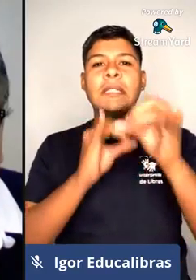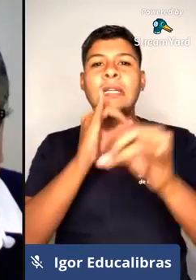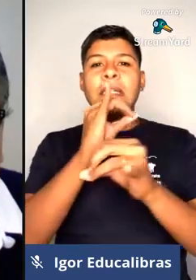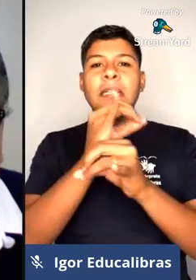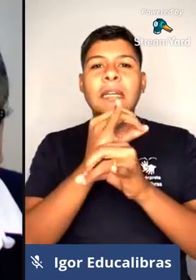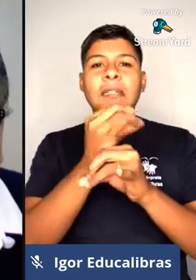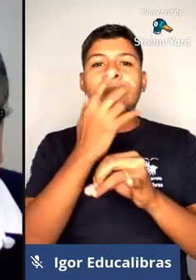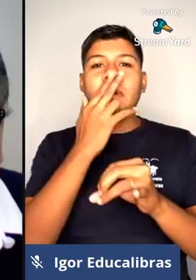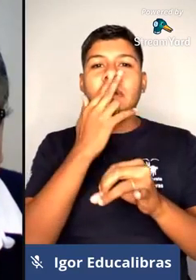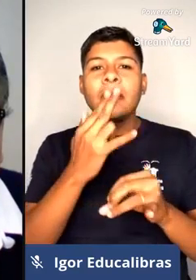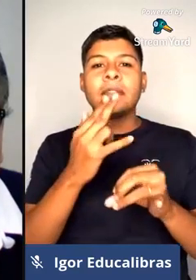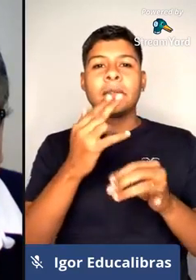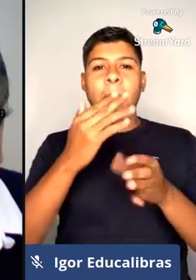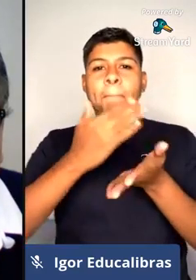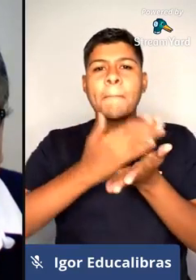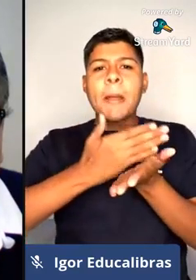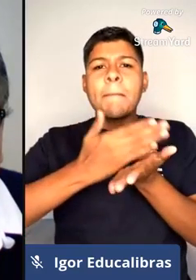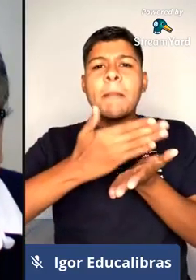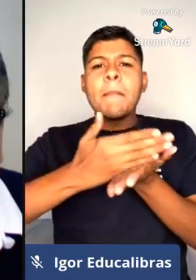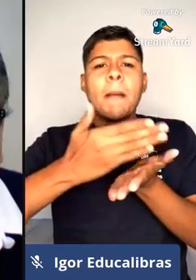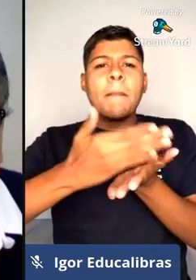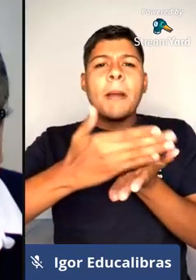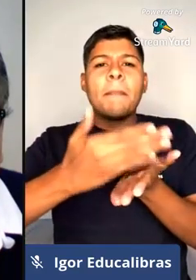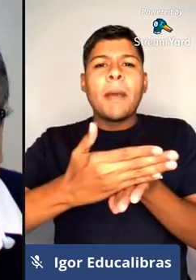saindo fracionada.